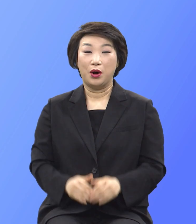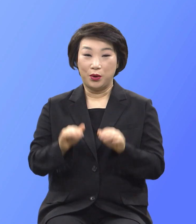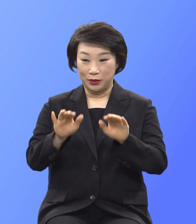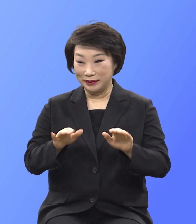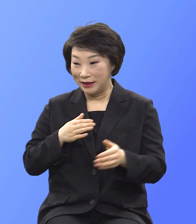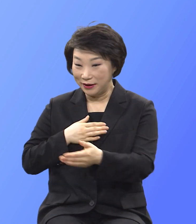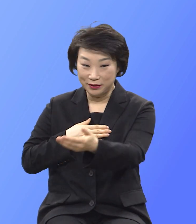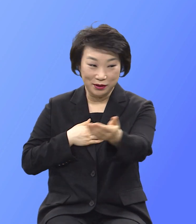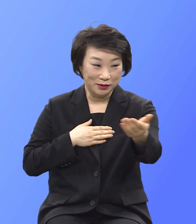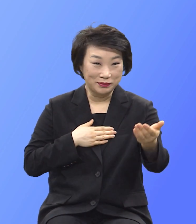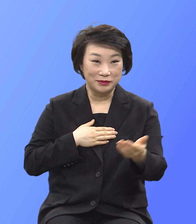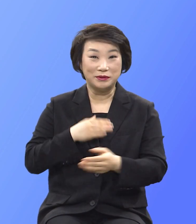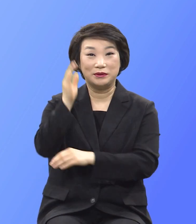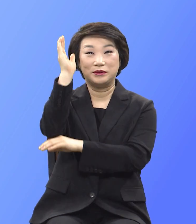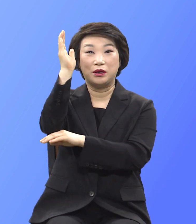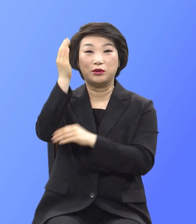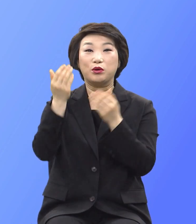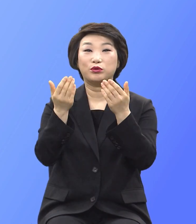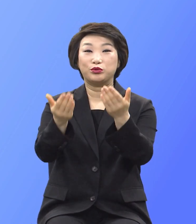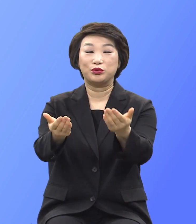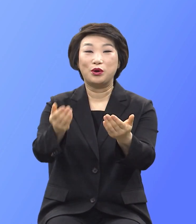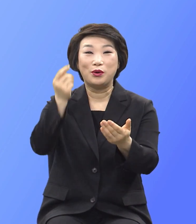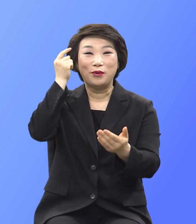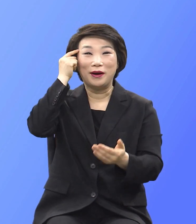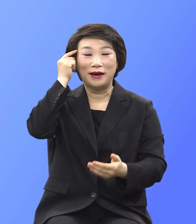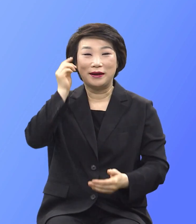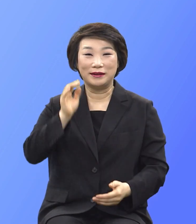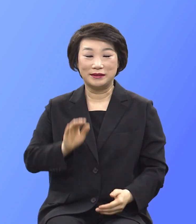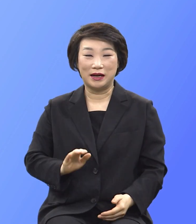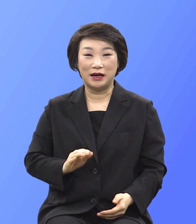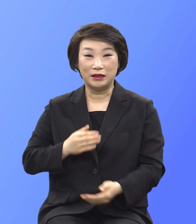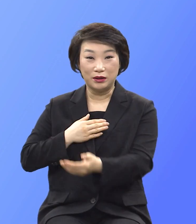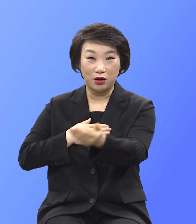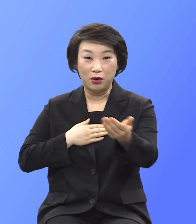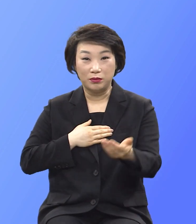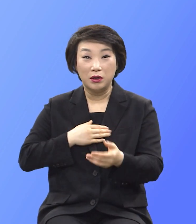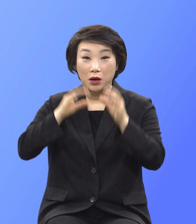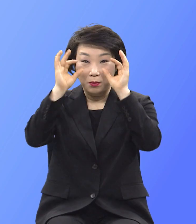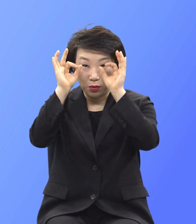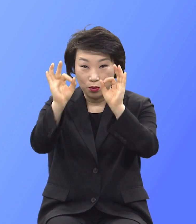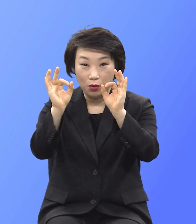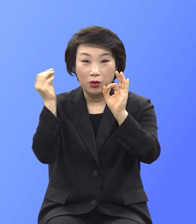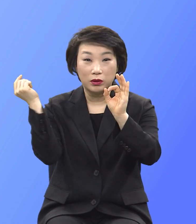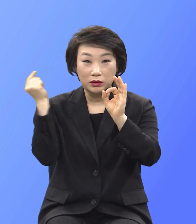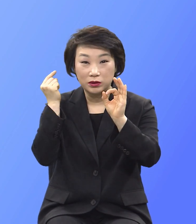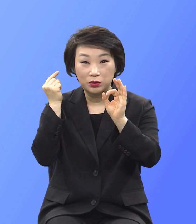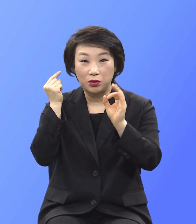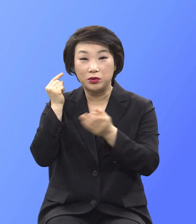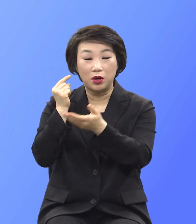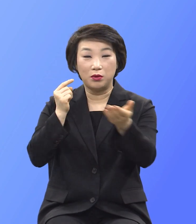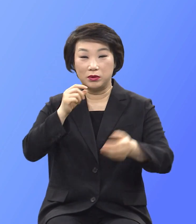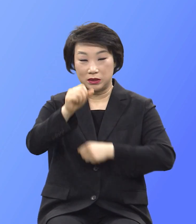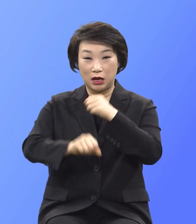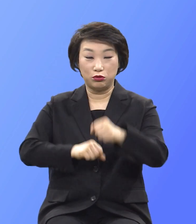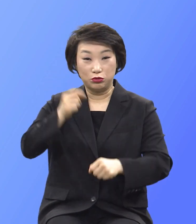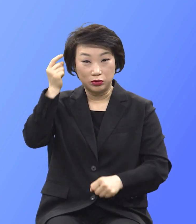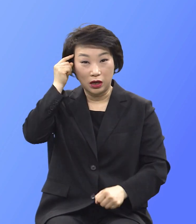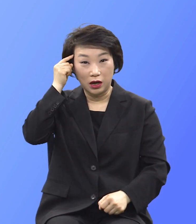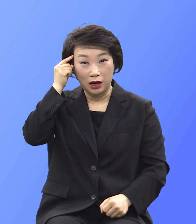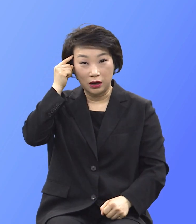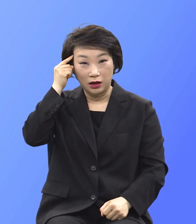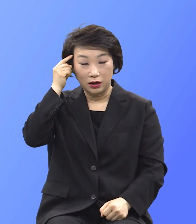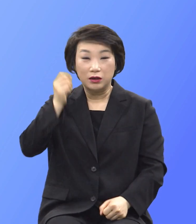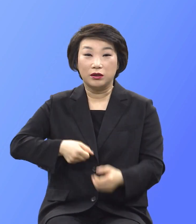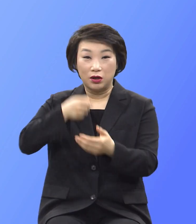오늘도 여러분들에게 말씀을 전하는 것은 여러분이 듣고 여러분의